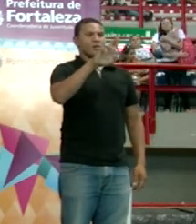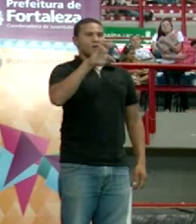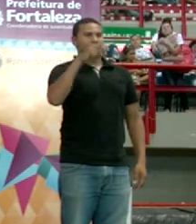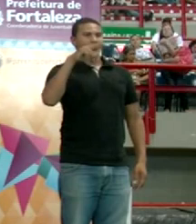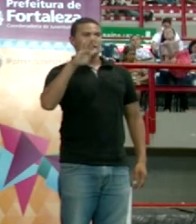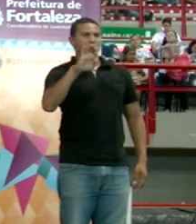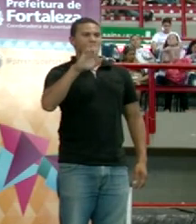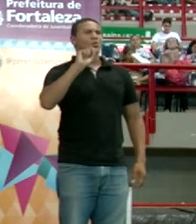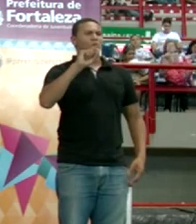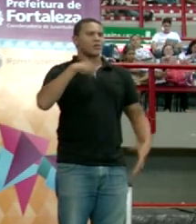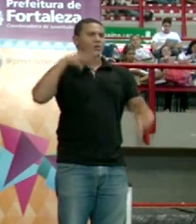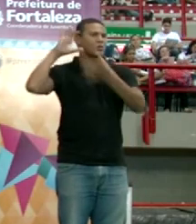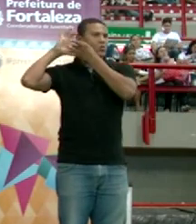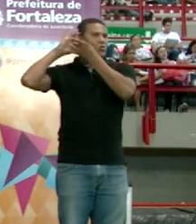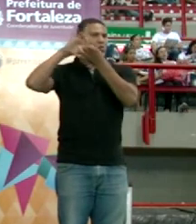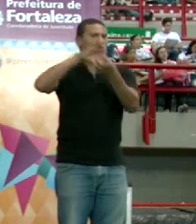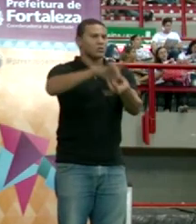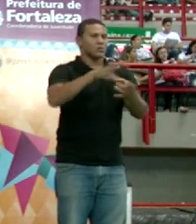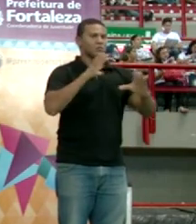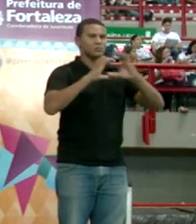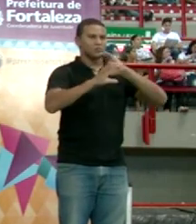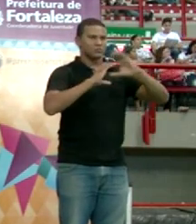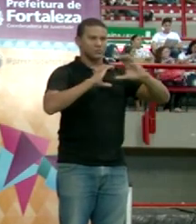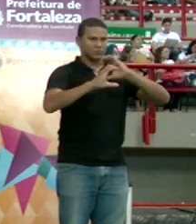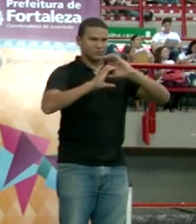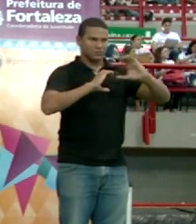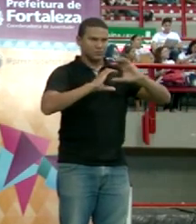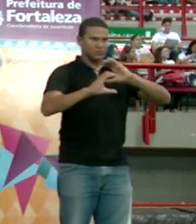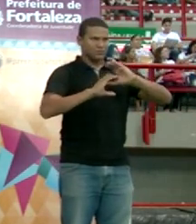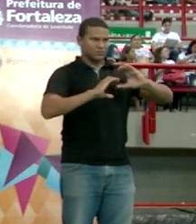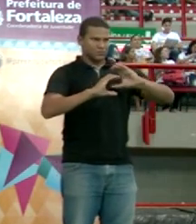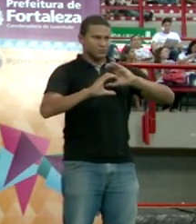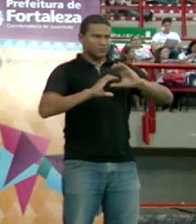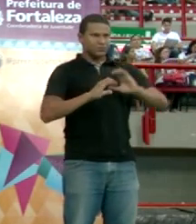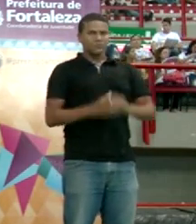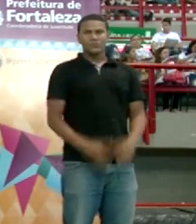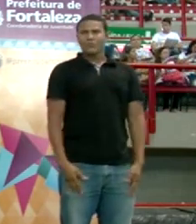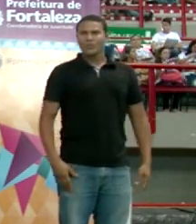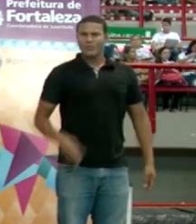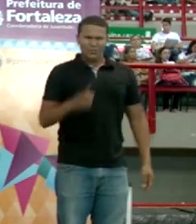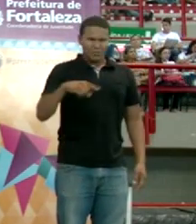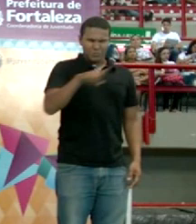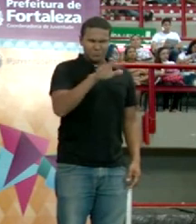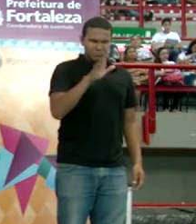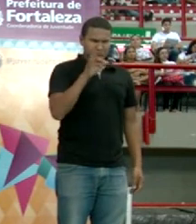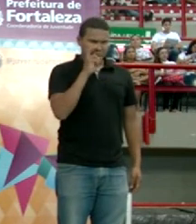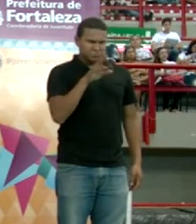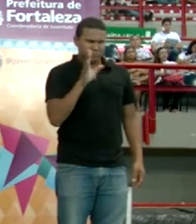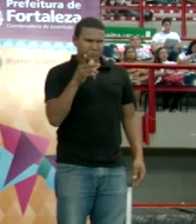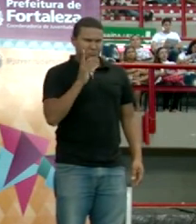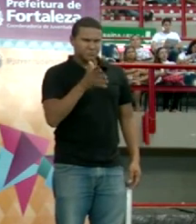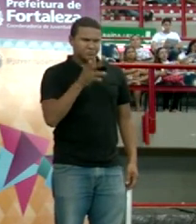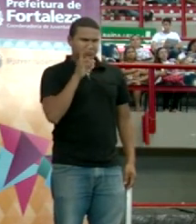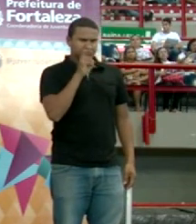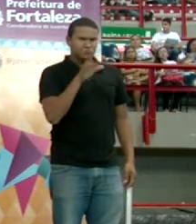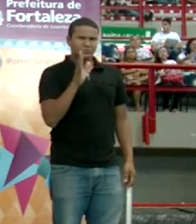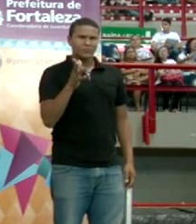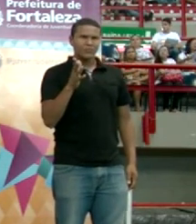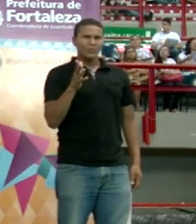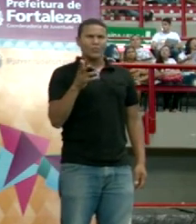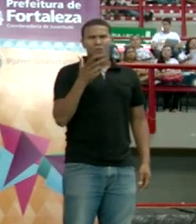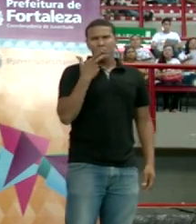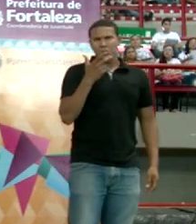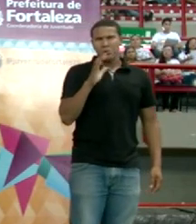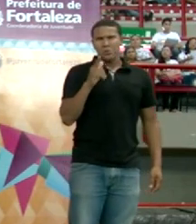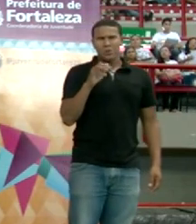o contexto comunicativo. É o contexto. Você já ouviu, claro, aquela famosa expressão